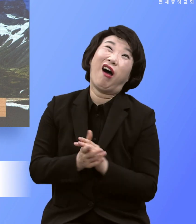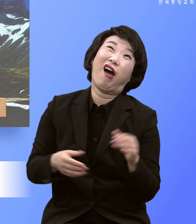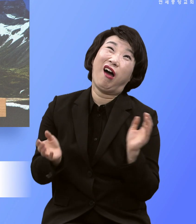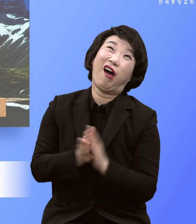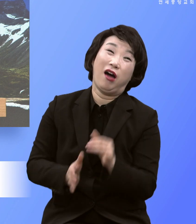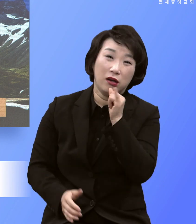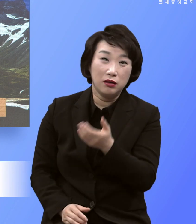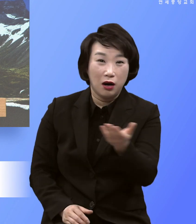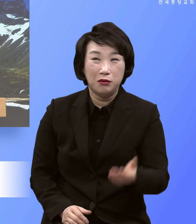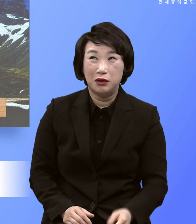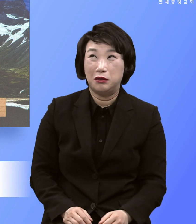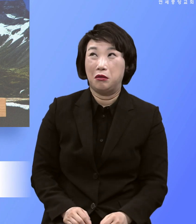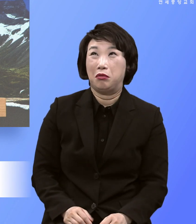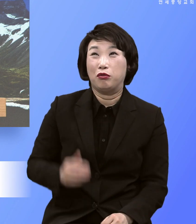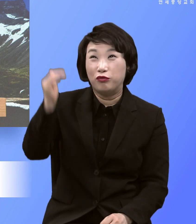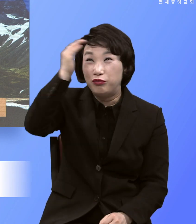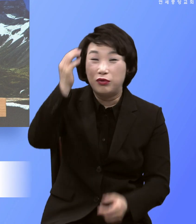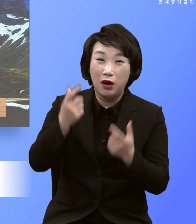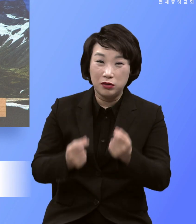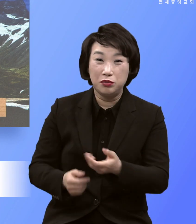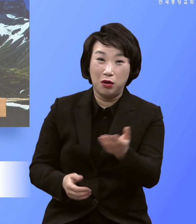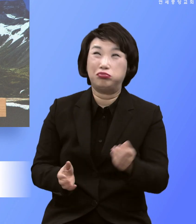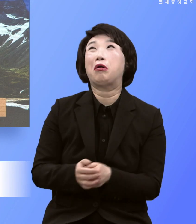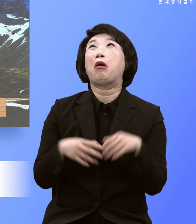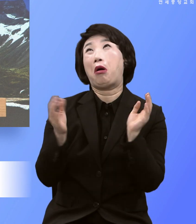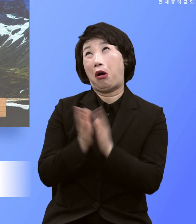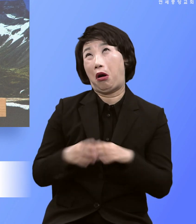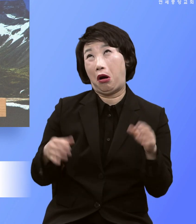그냥 뭐 그런가 보다.